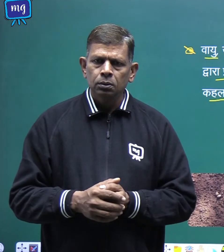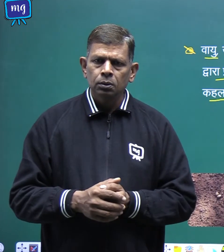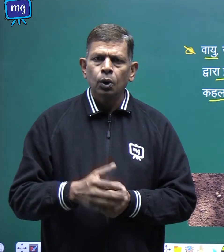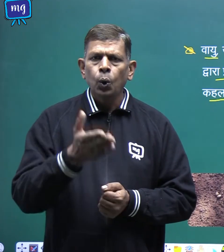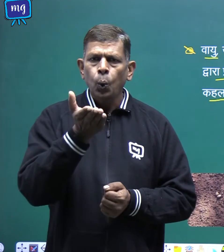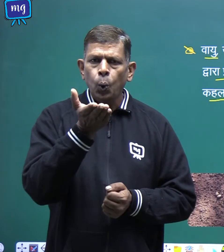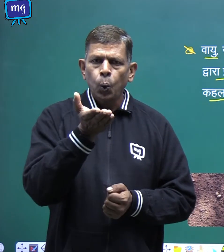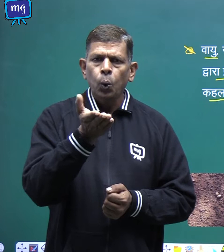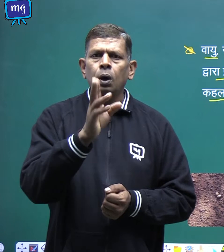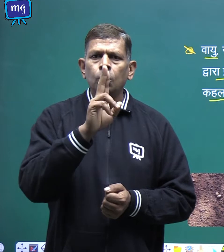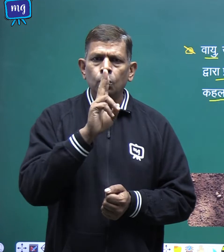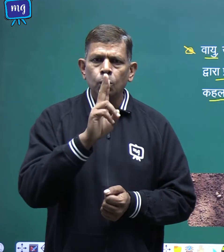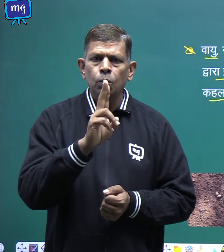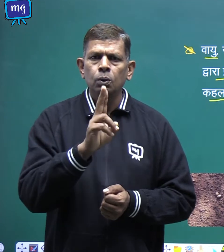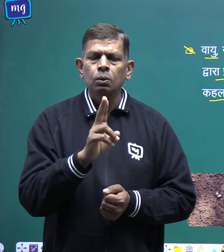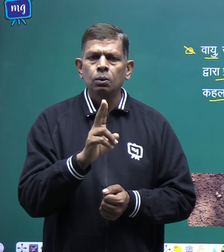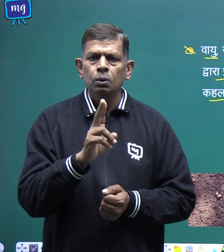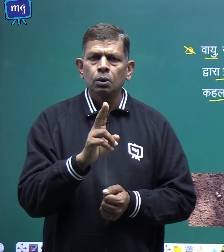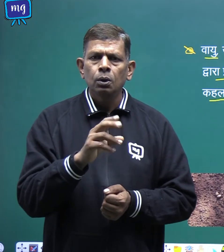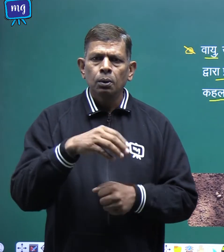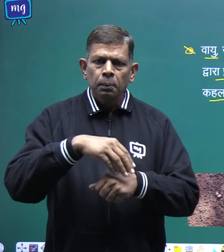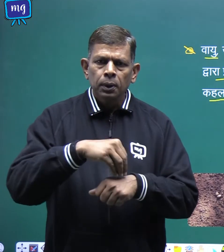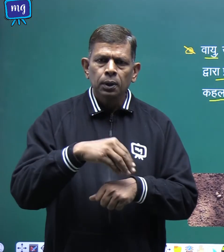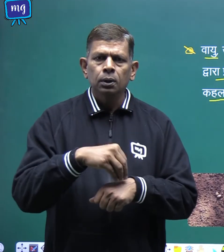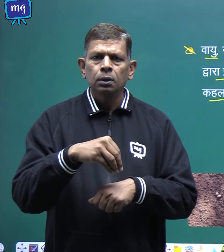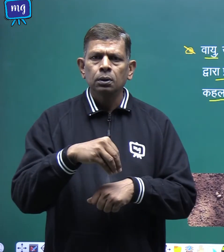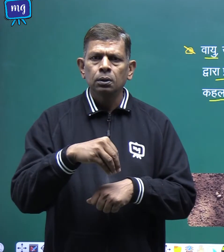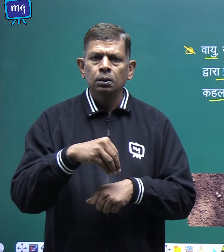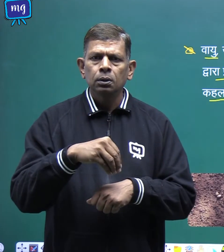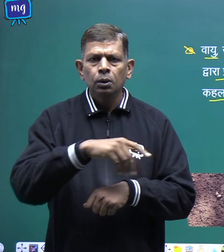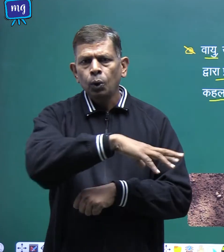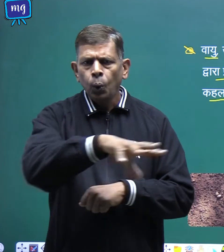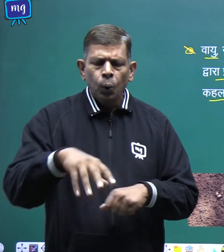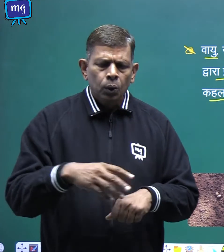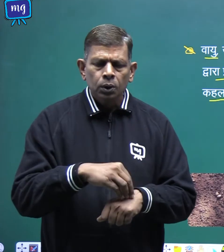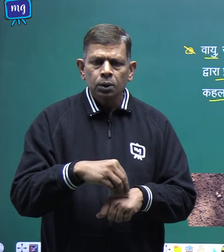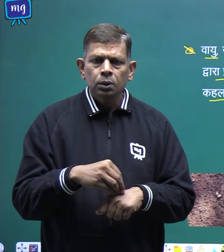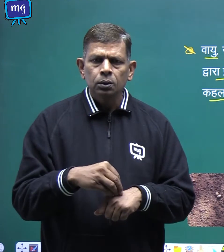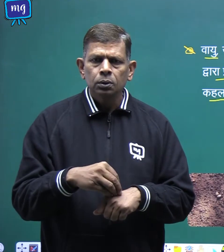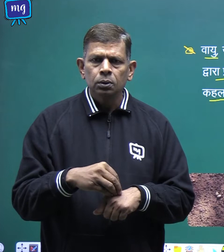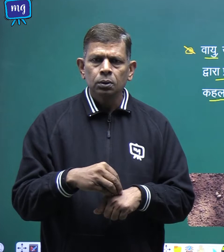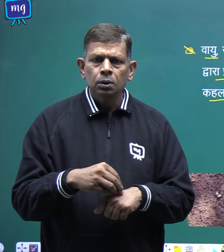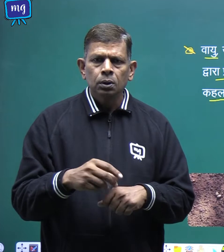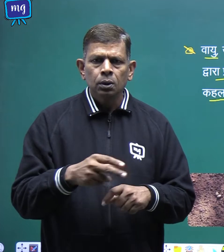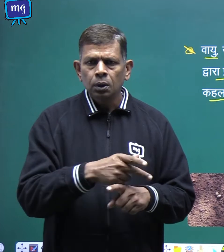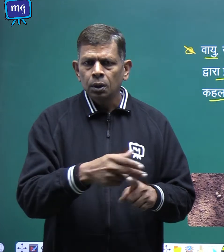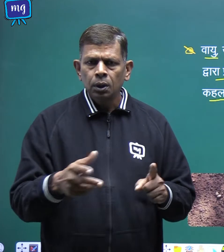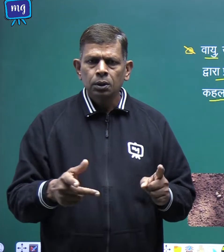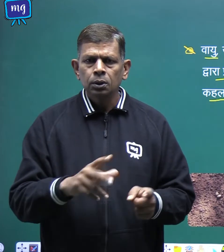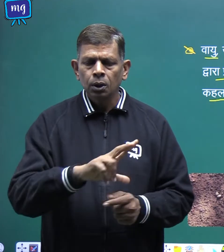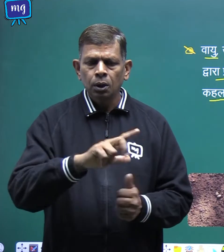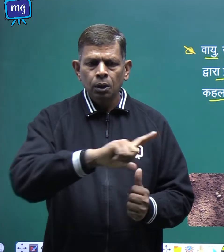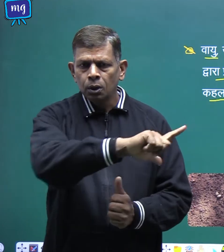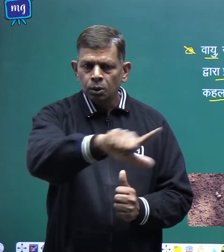वायु, जल, मिट्टी, खनिज आदि ये सब चीजें